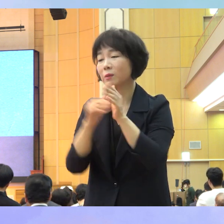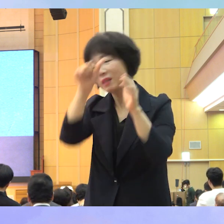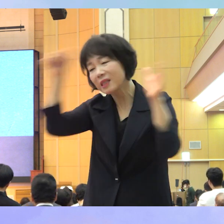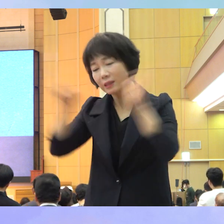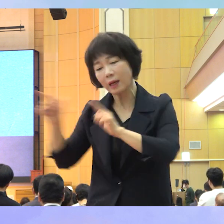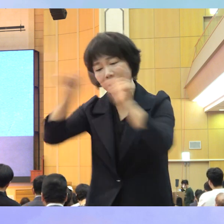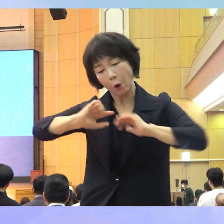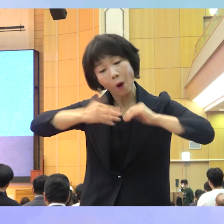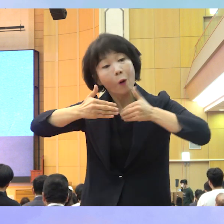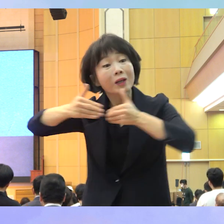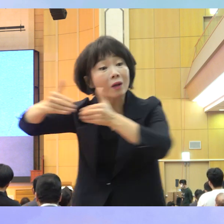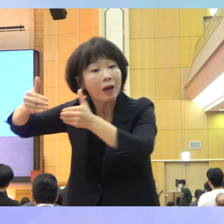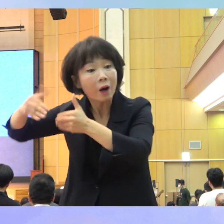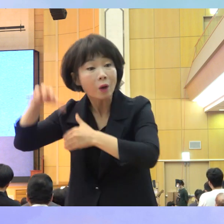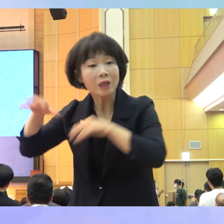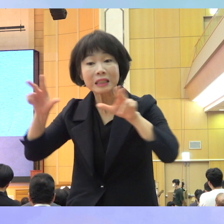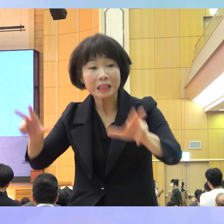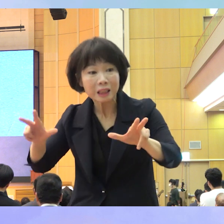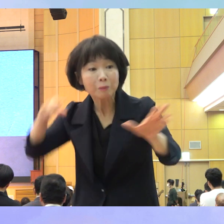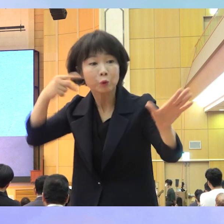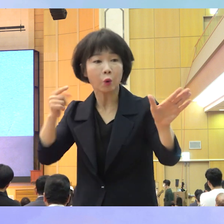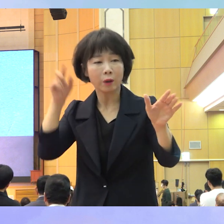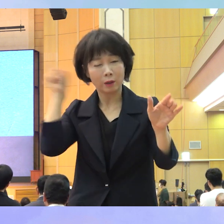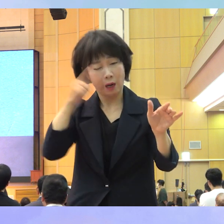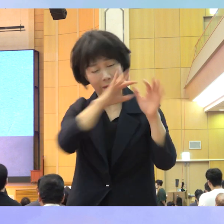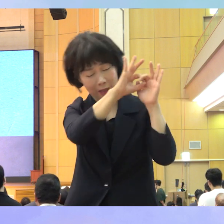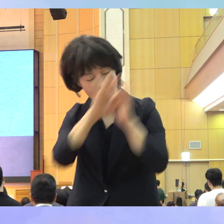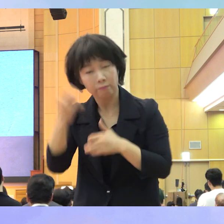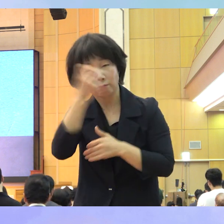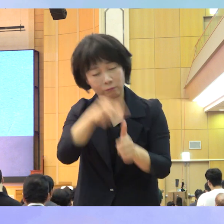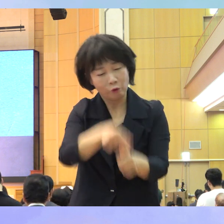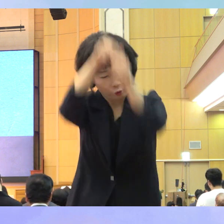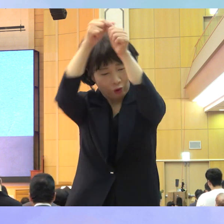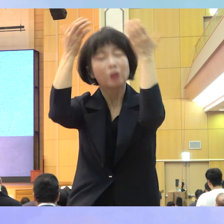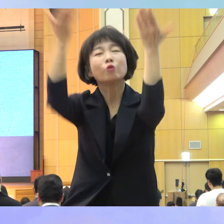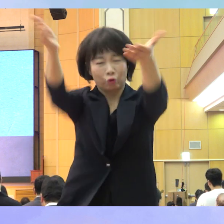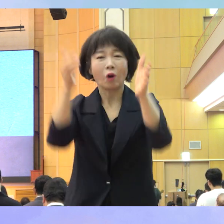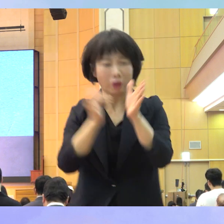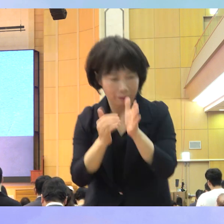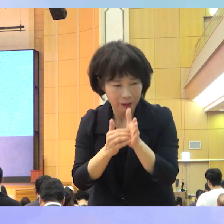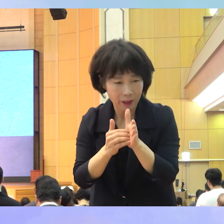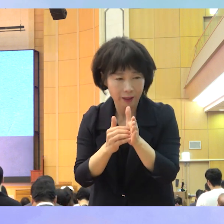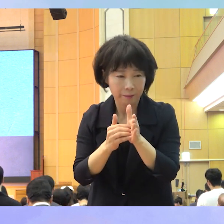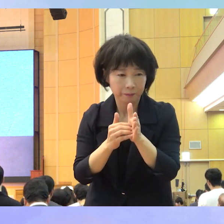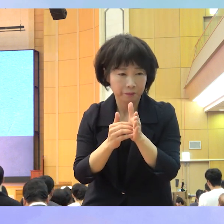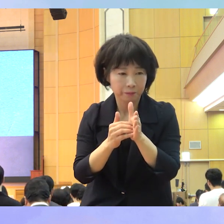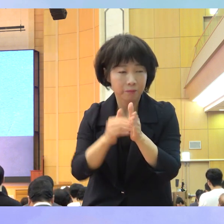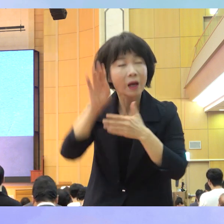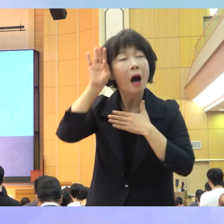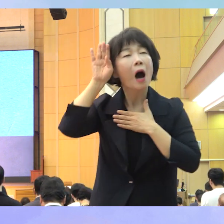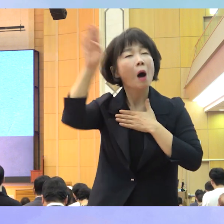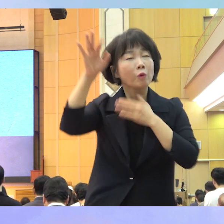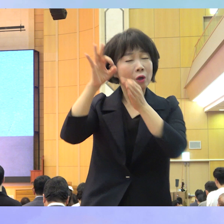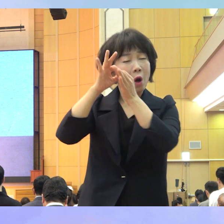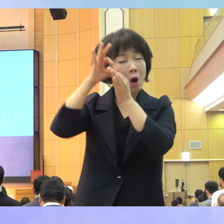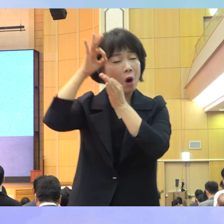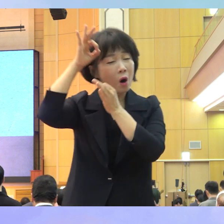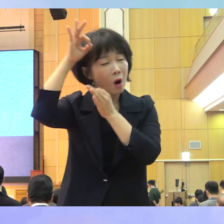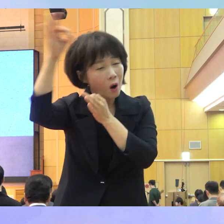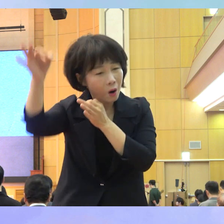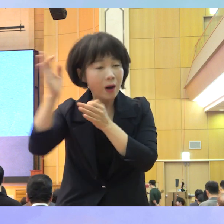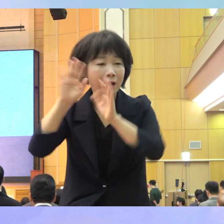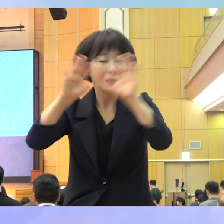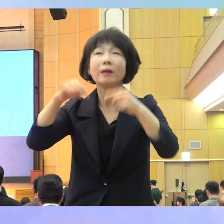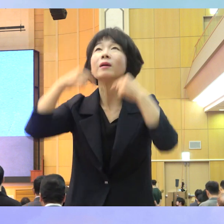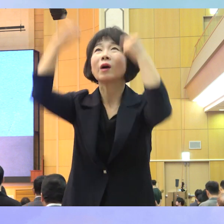속에서 우리를 지금도 지키시며 구하고 계시고 앞으로도 영원한 나라